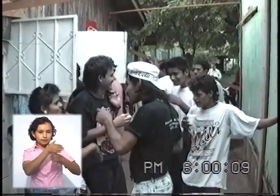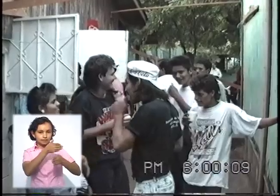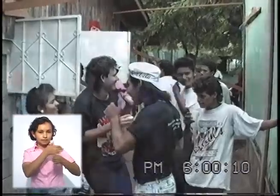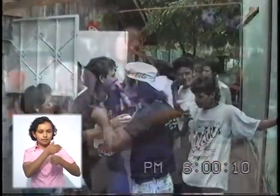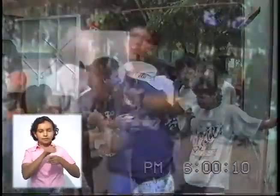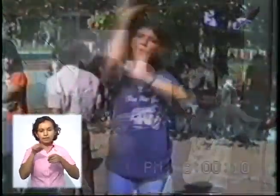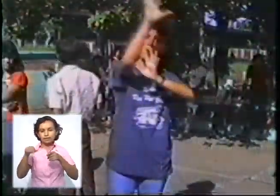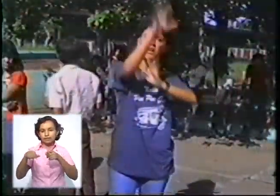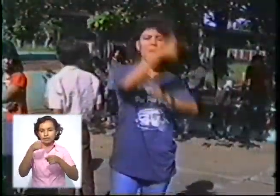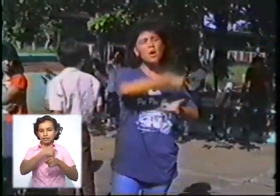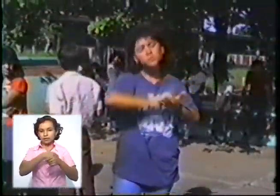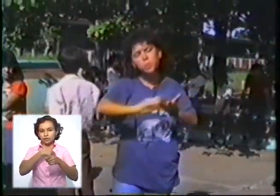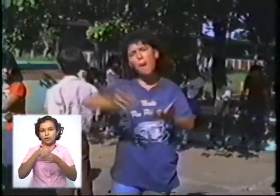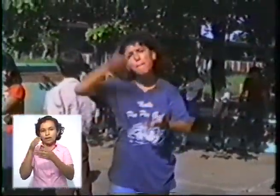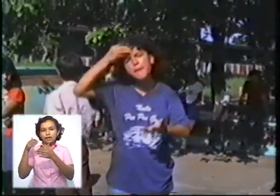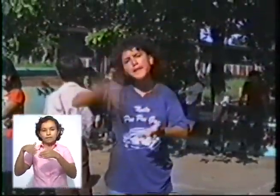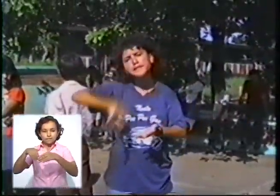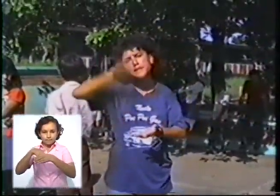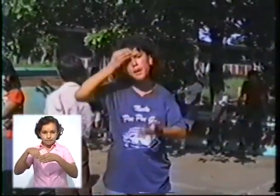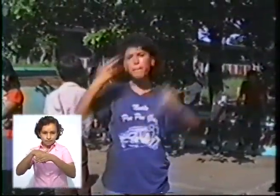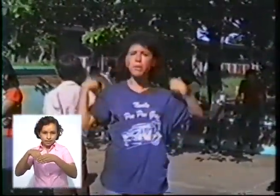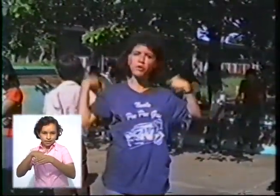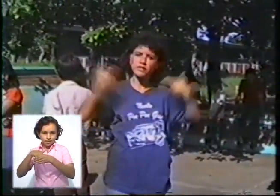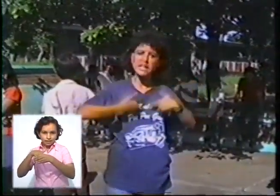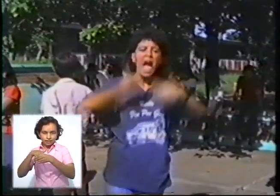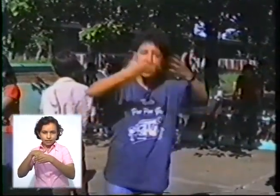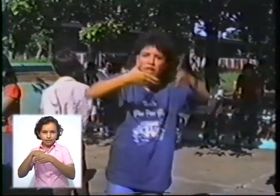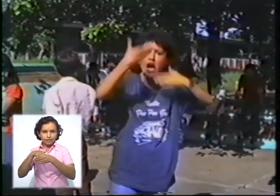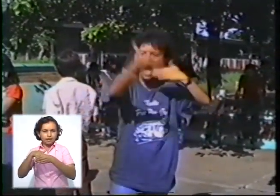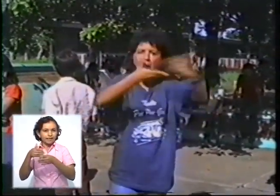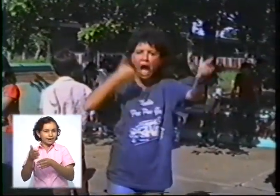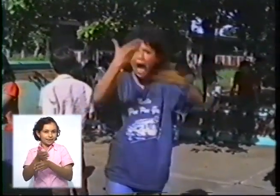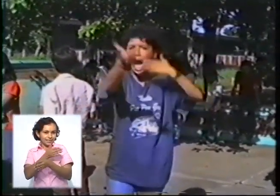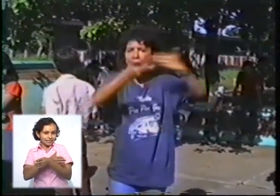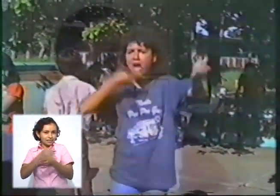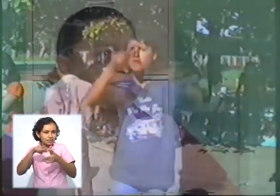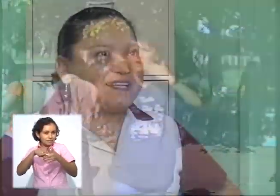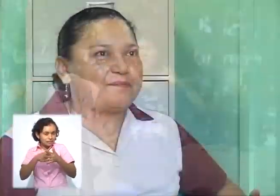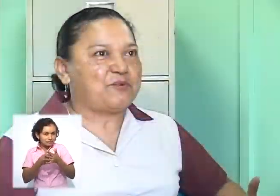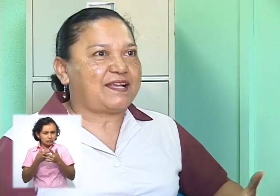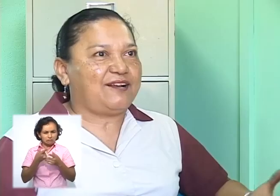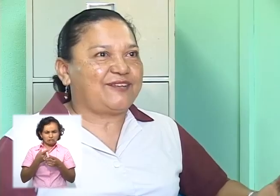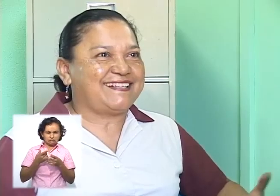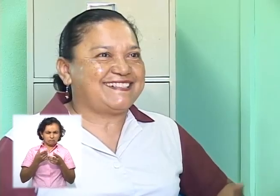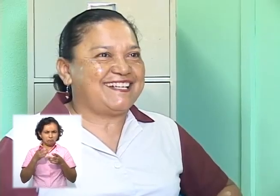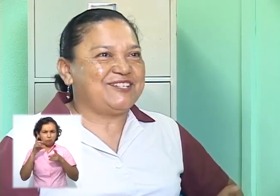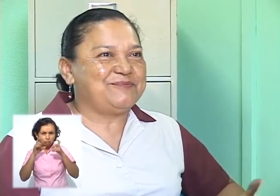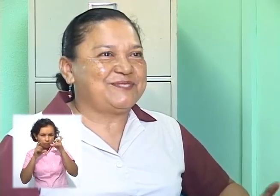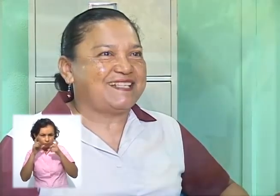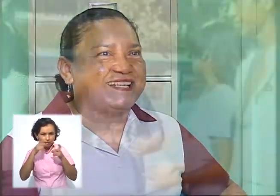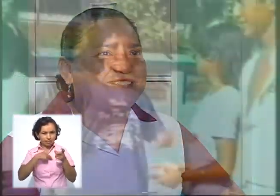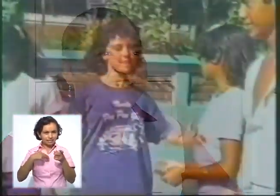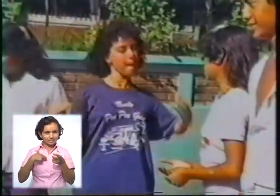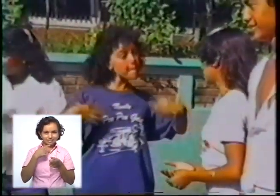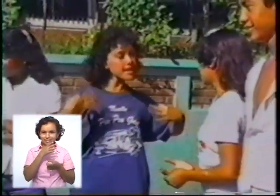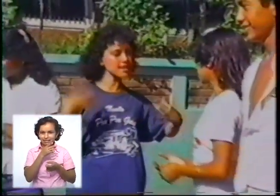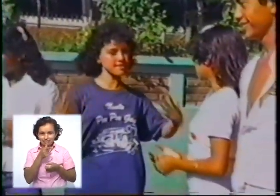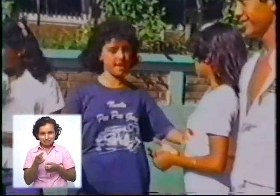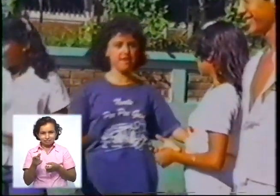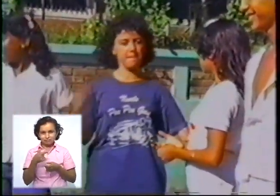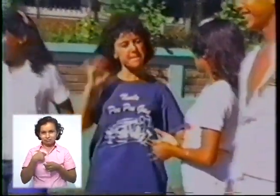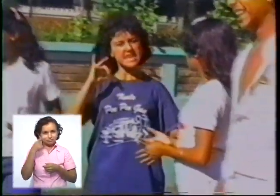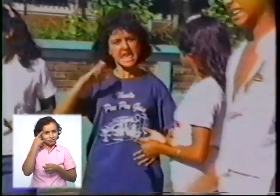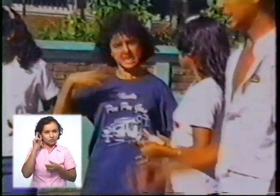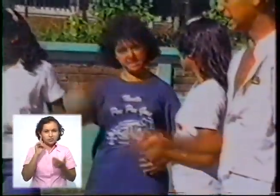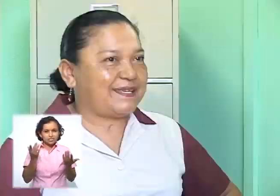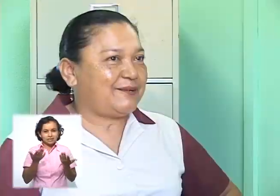Libertad y el Colegio Melania Morales en San Judas. Al principio nosotros decíamos que eran muecas lo que hacían los muchachos, la verdad